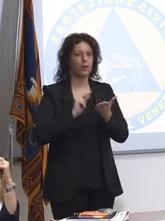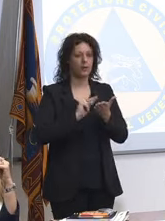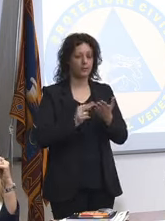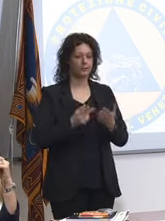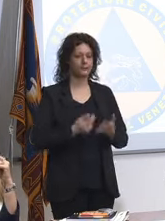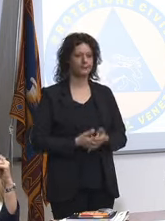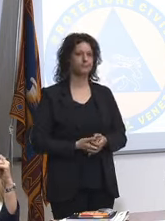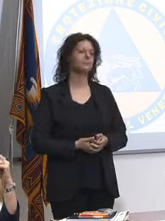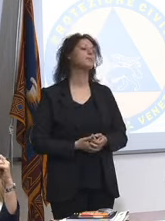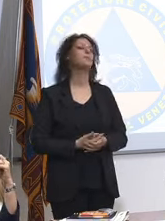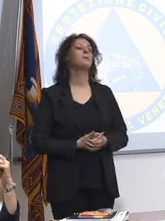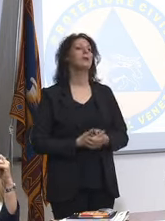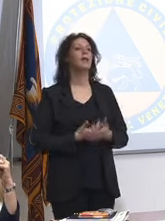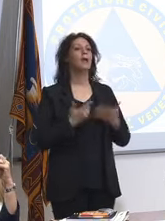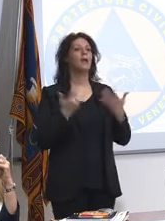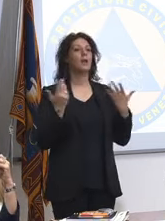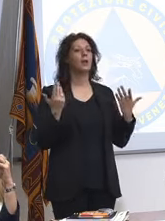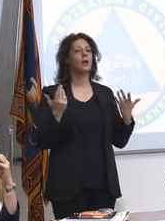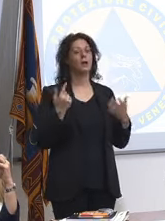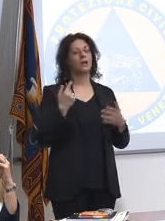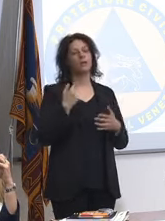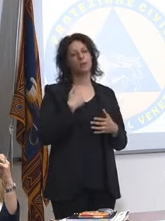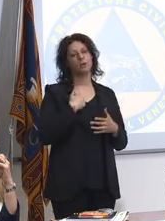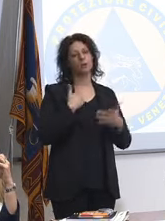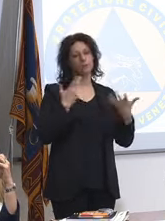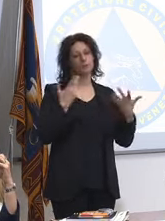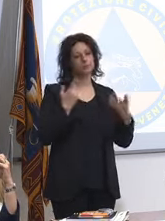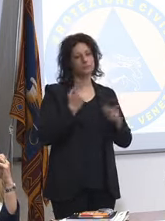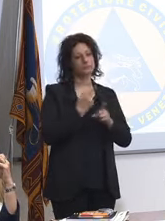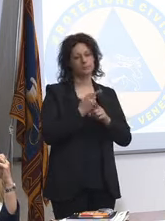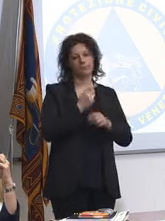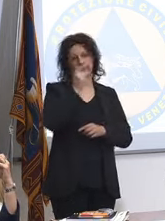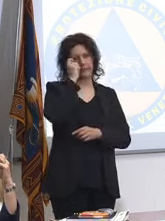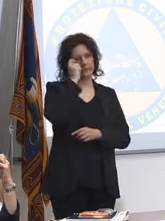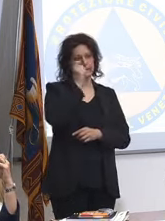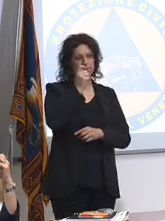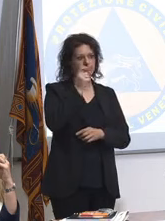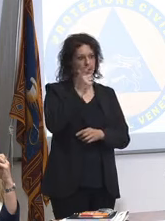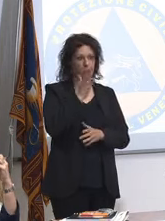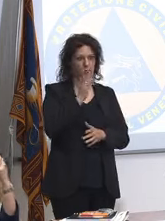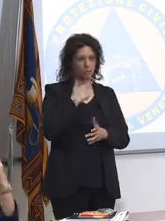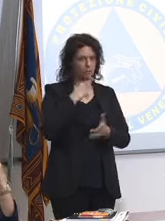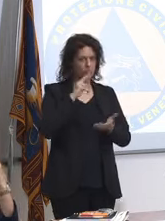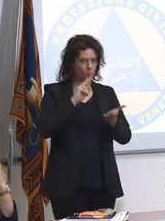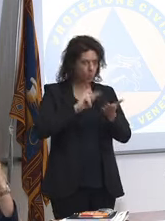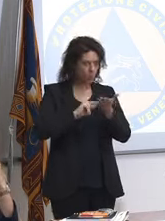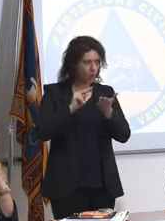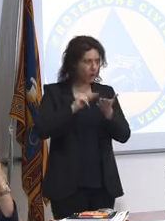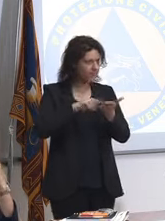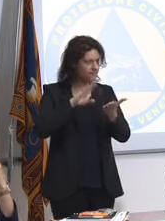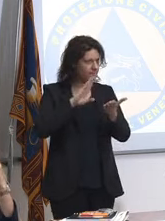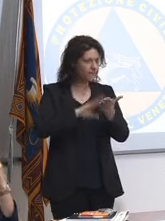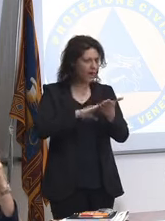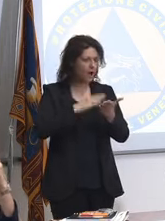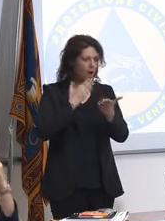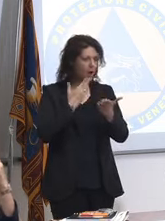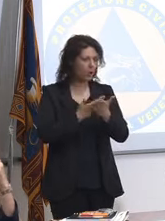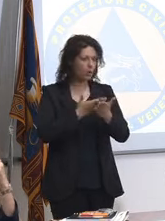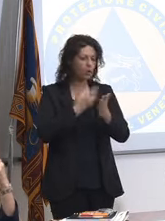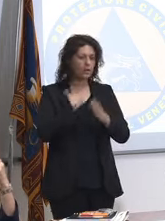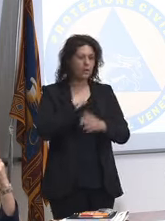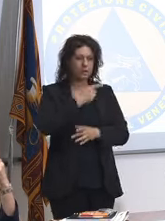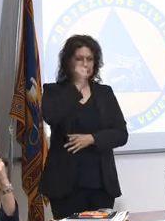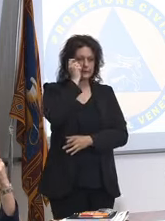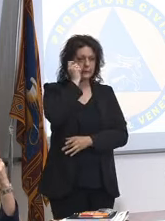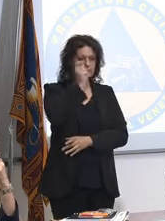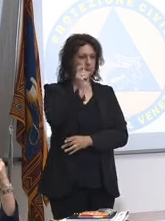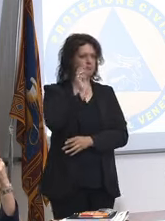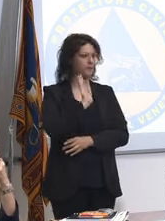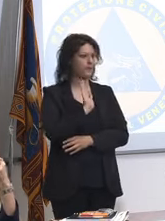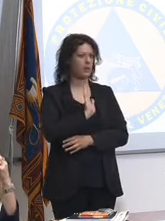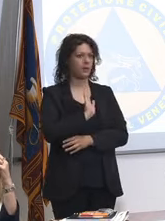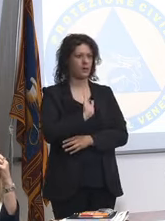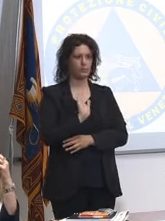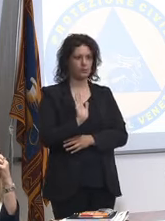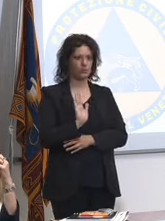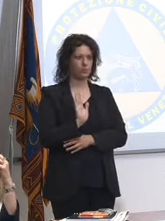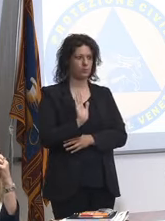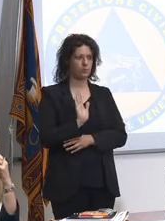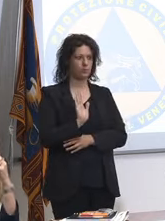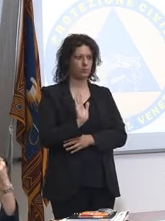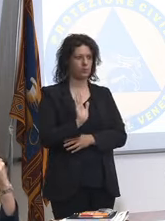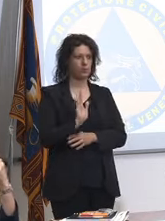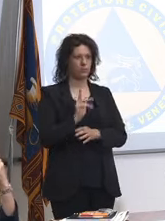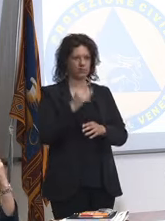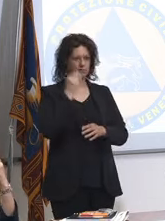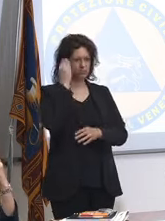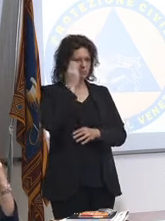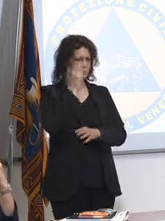intanto io rispetto la sacralità della scuola, scrivetelo chiaramente, non venga fuori sempre la storia dello zotico